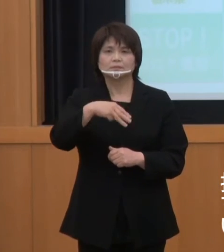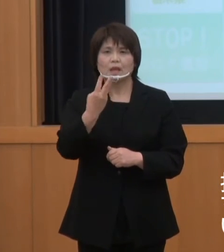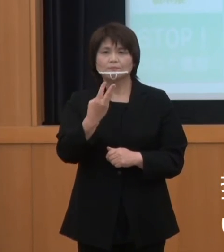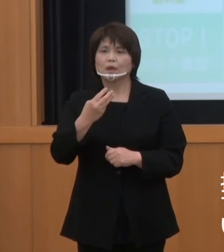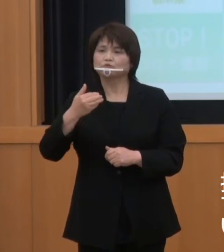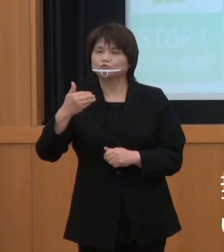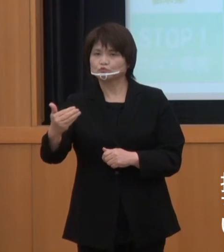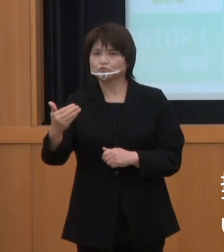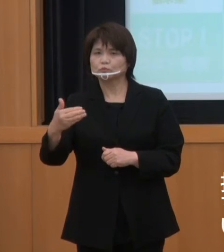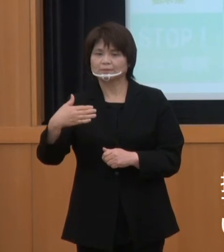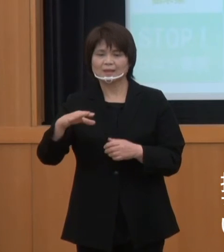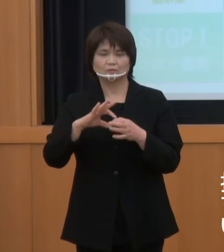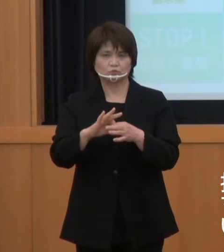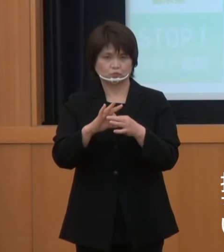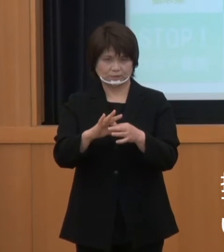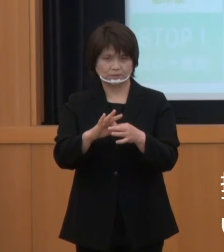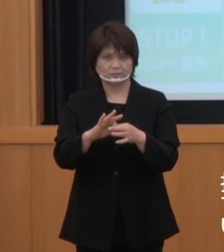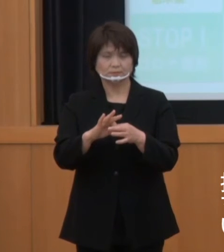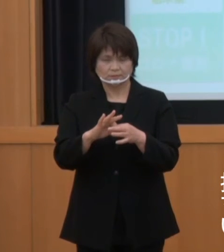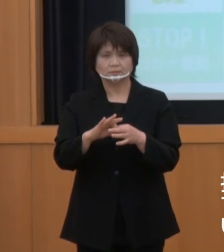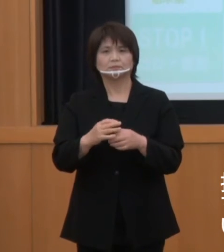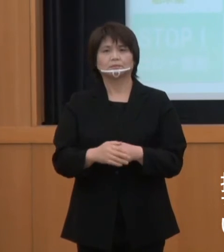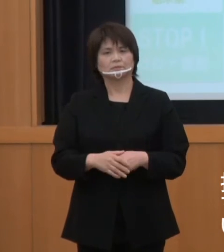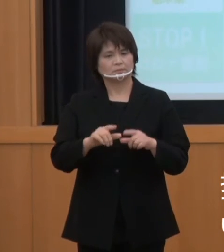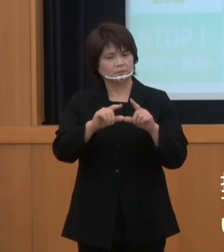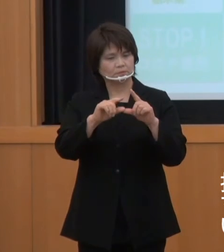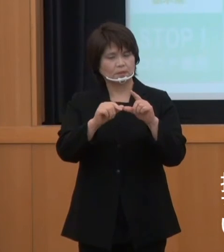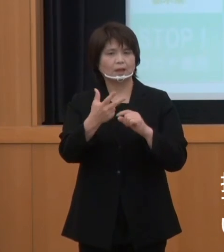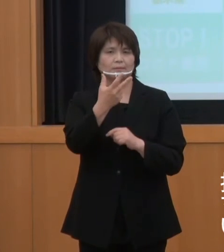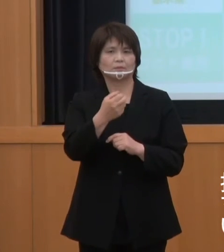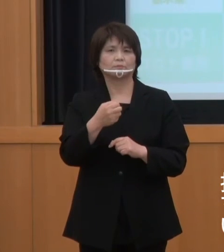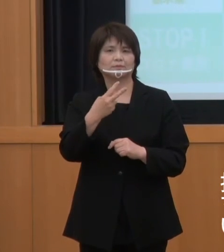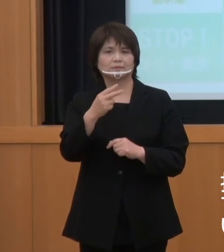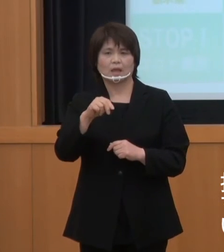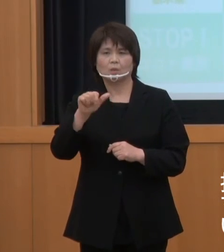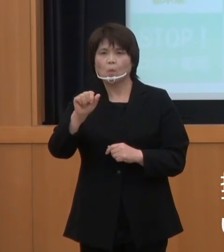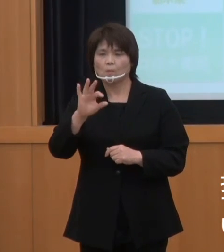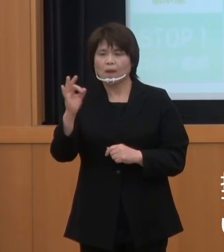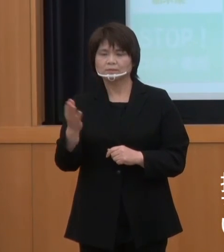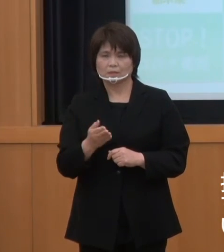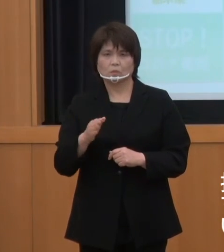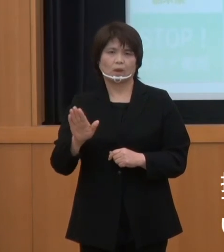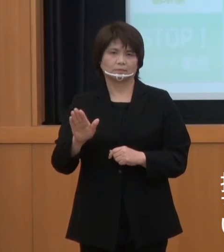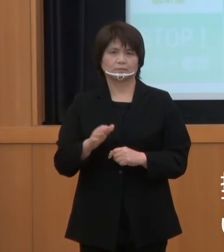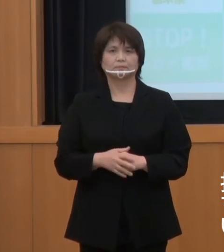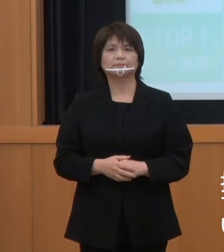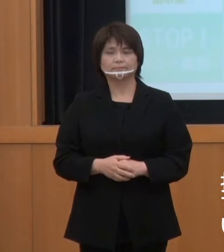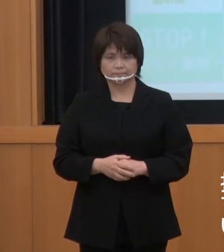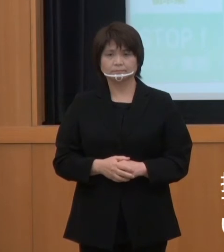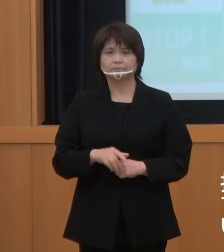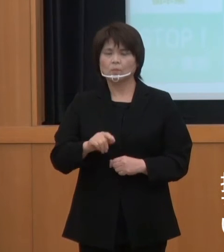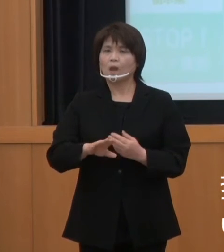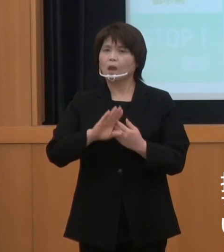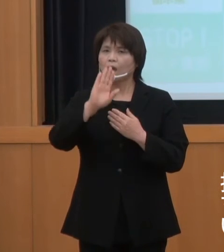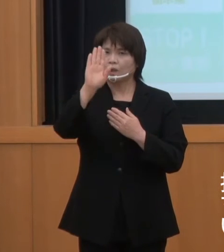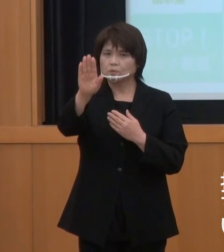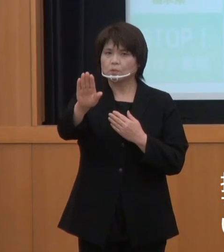3309手続き、率にして 72.5% でありましたが、その後